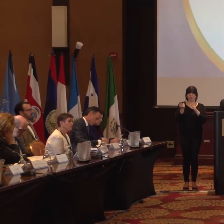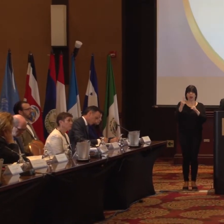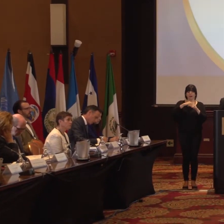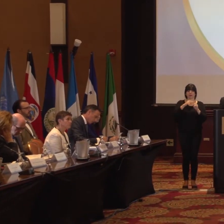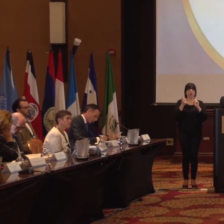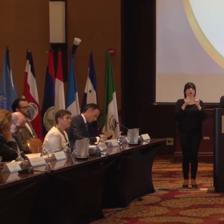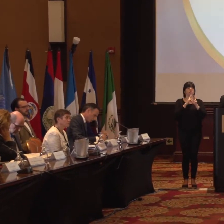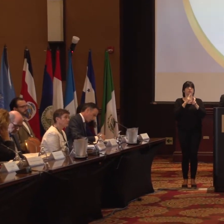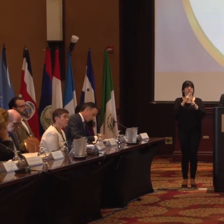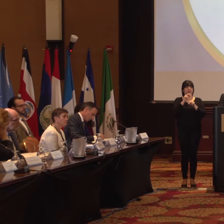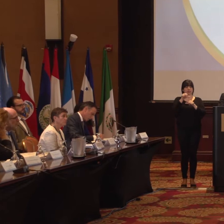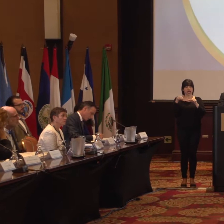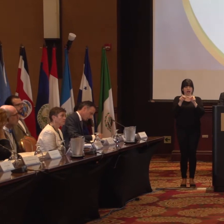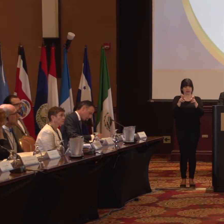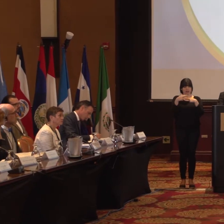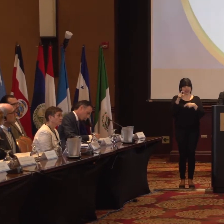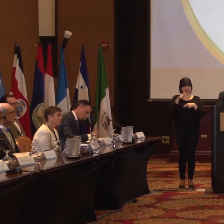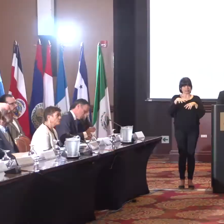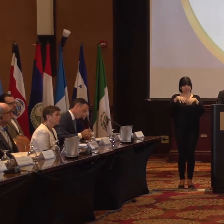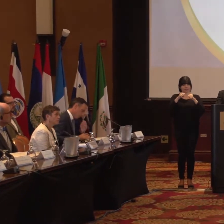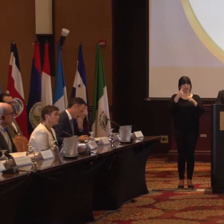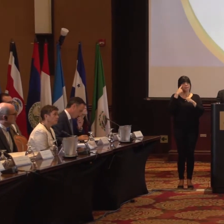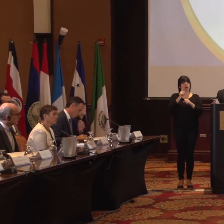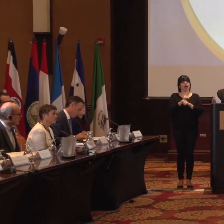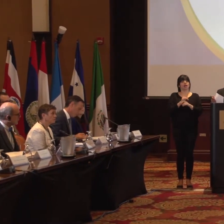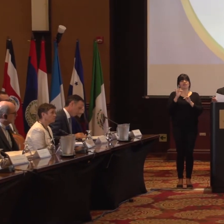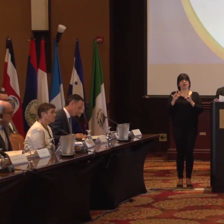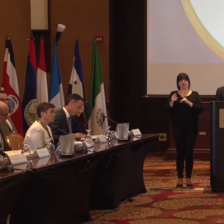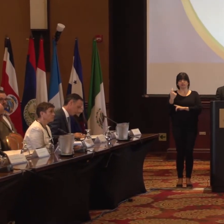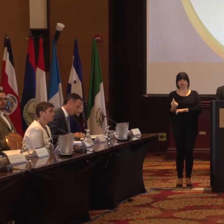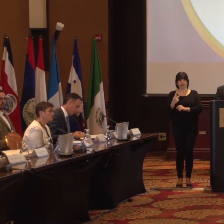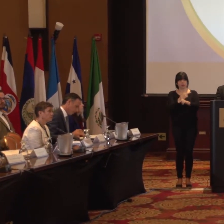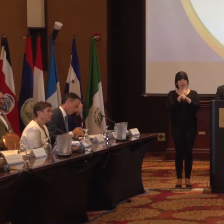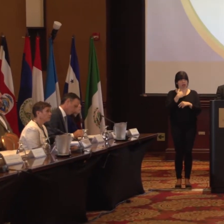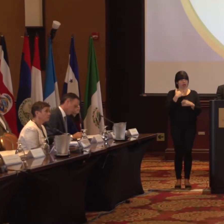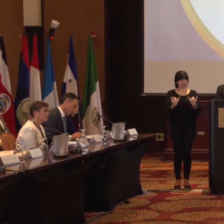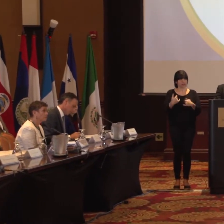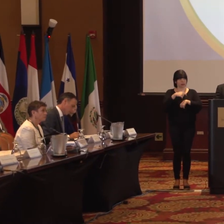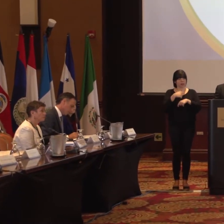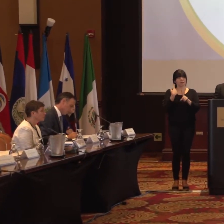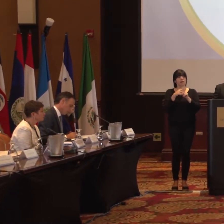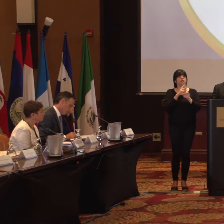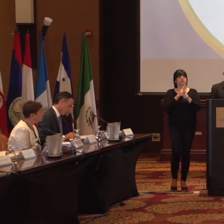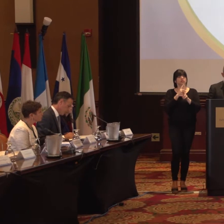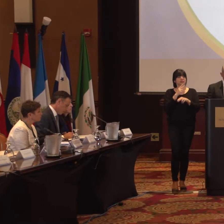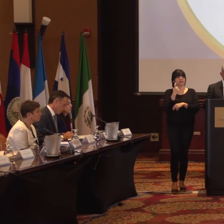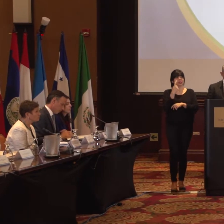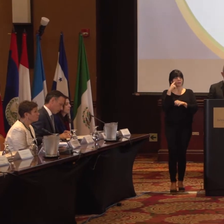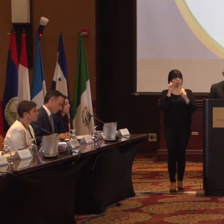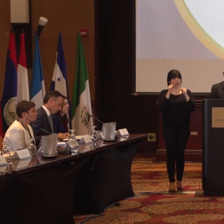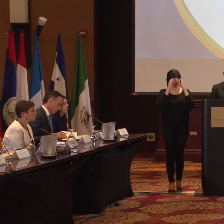las respuestas regionales que atienden los vacíos de protección existentes y las respuestas necesarias para